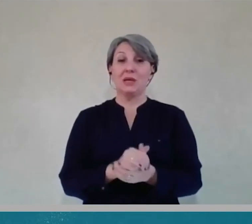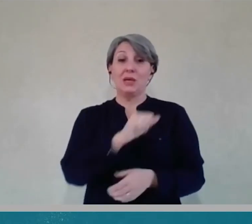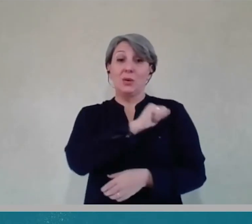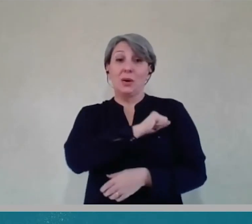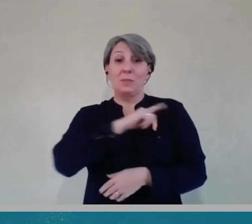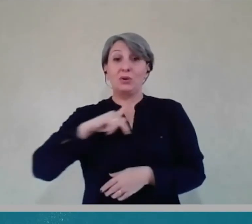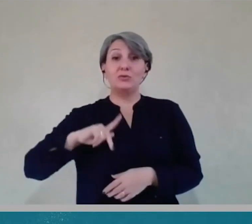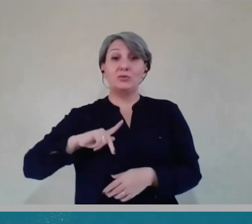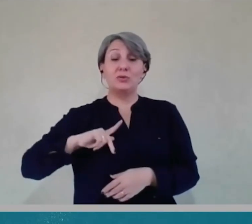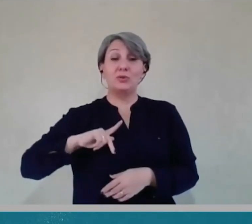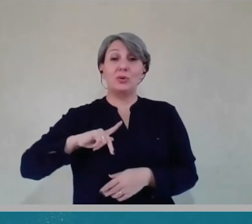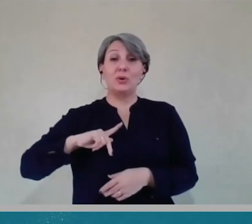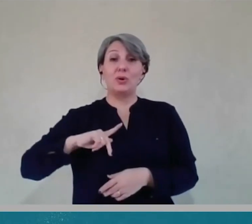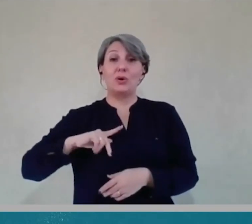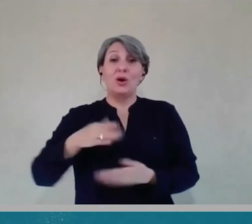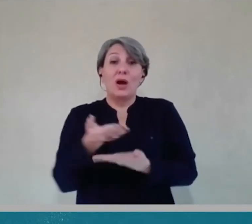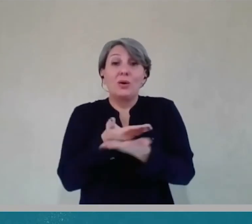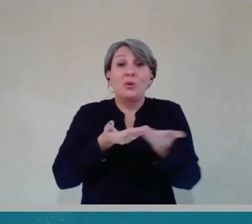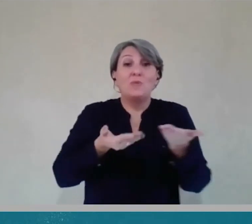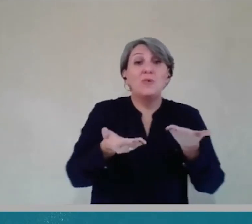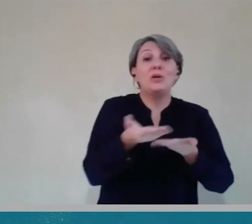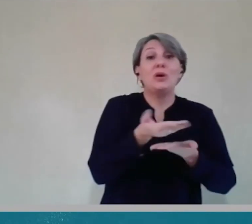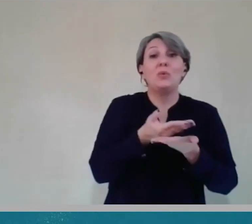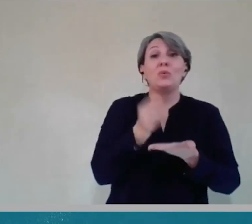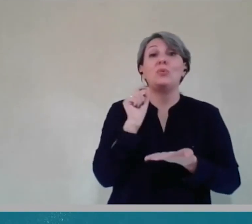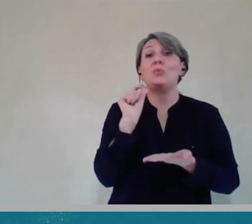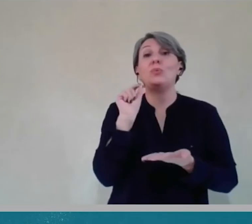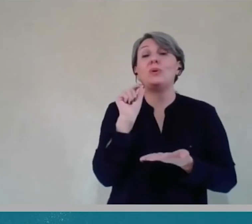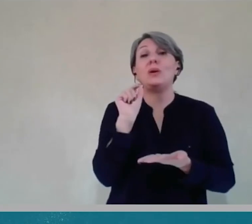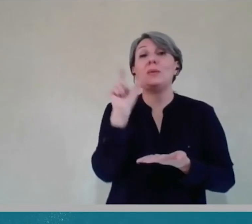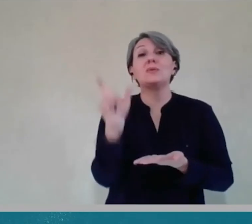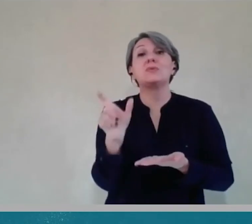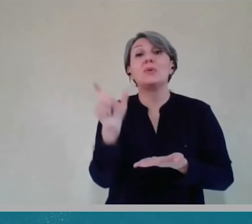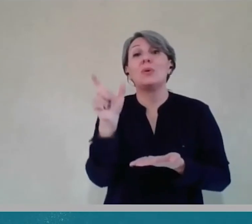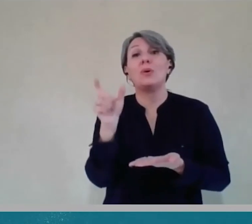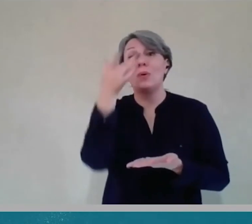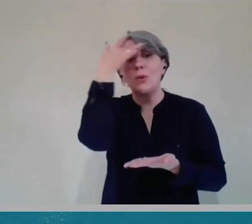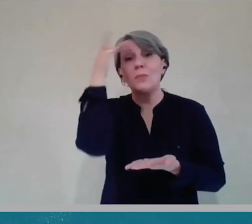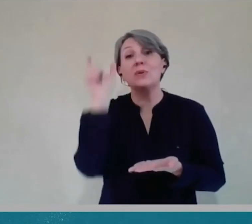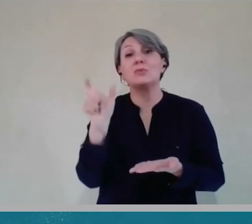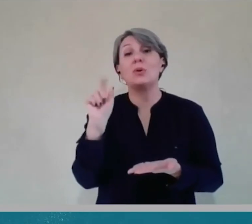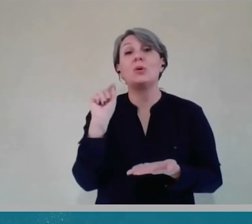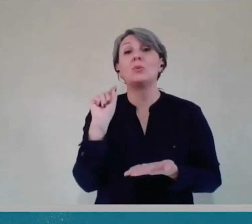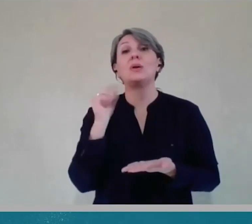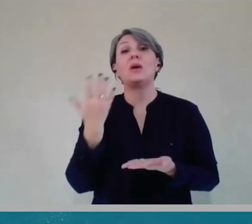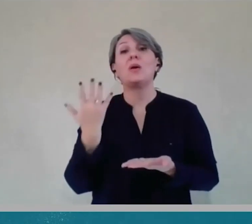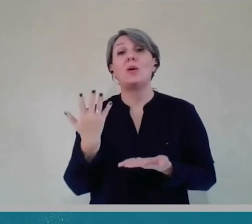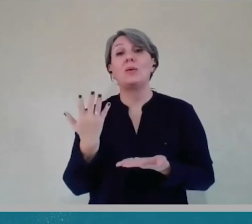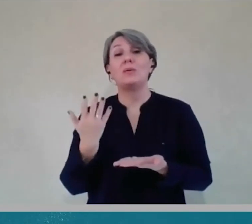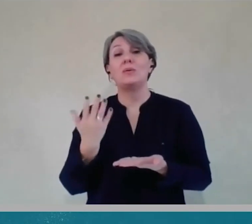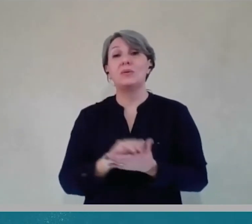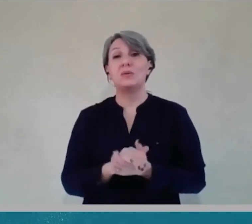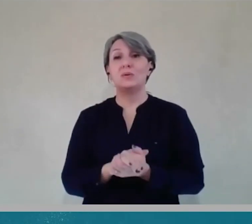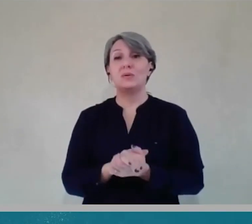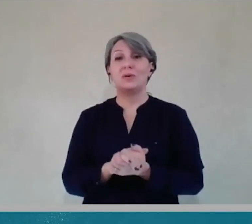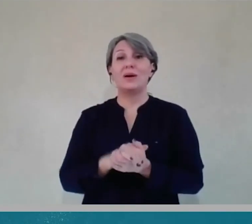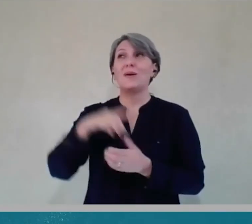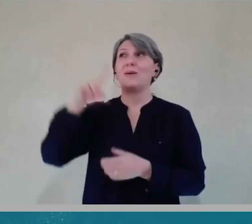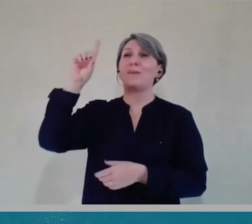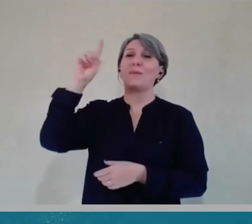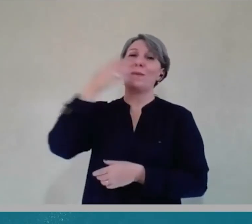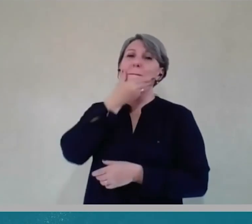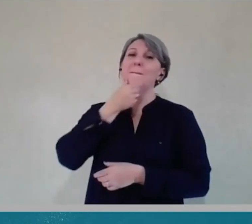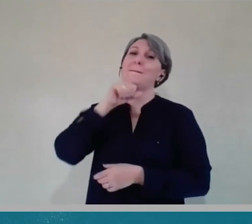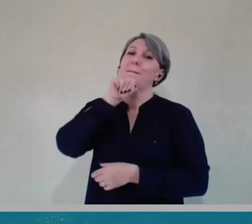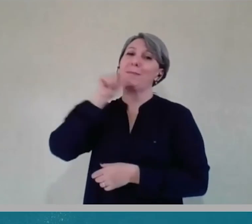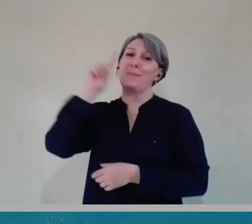quem? Aqui diz: ora, a nossa comunhão é com o Pai e com